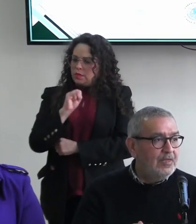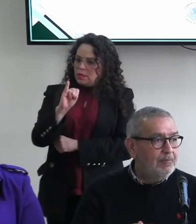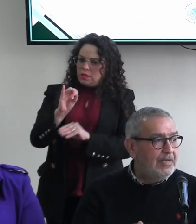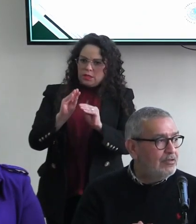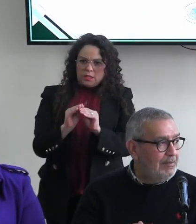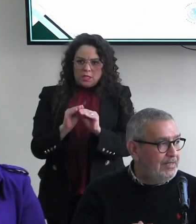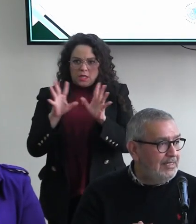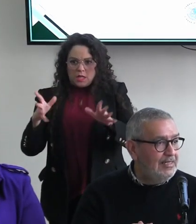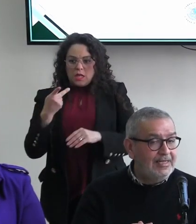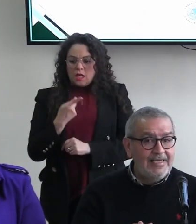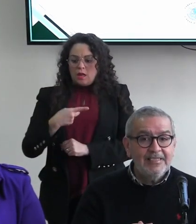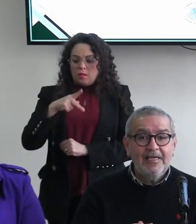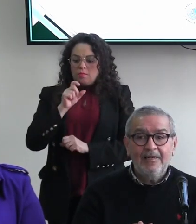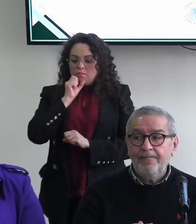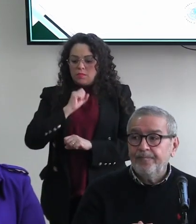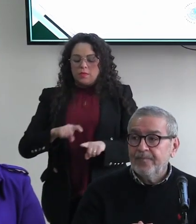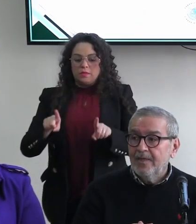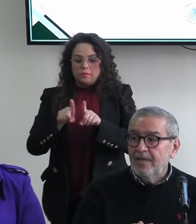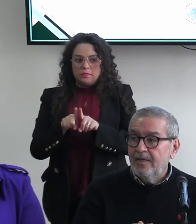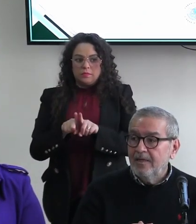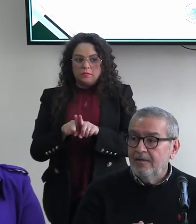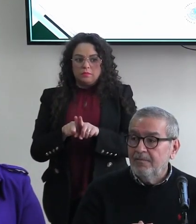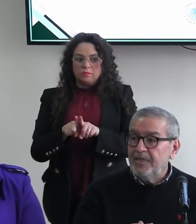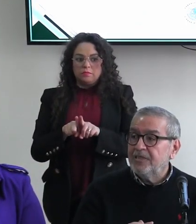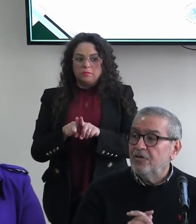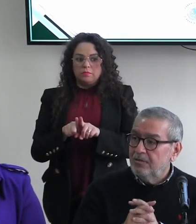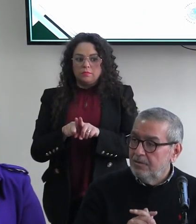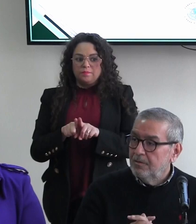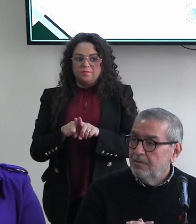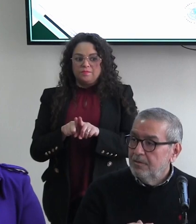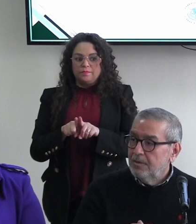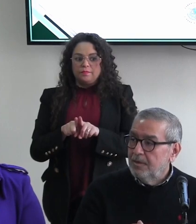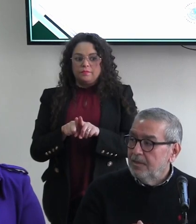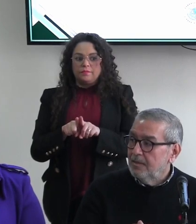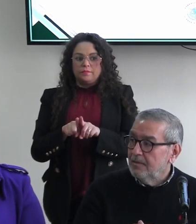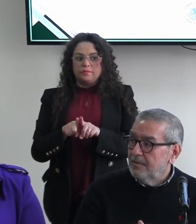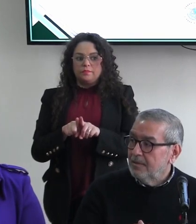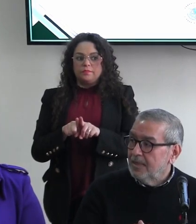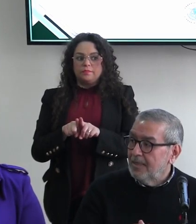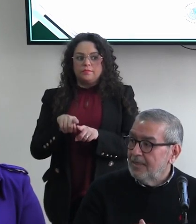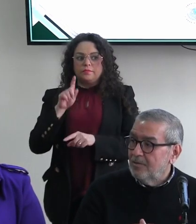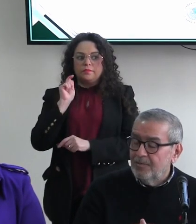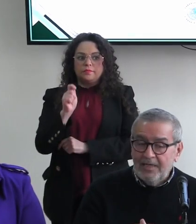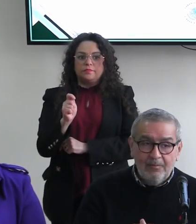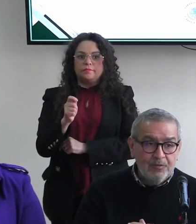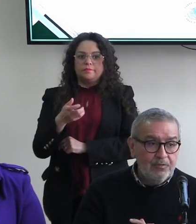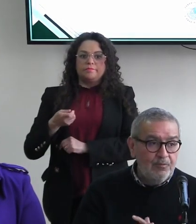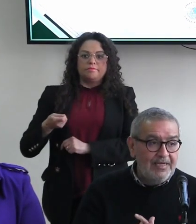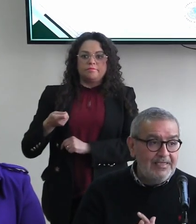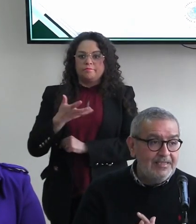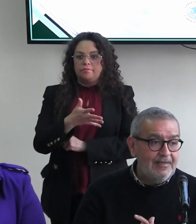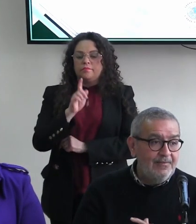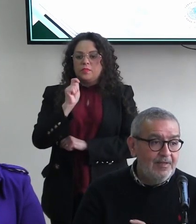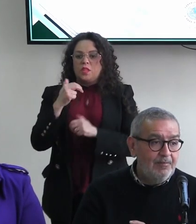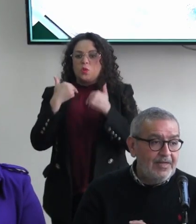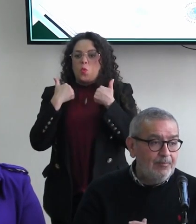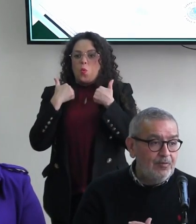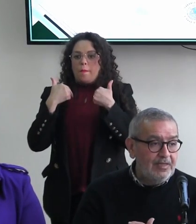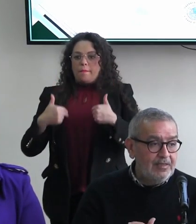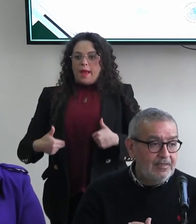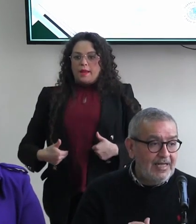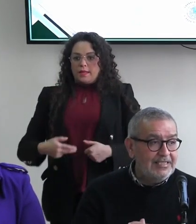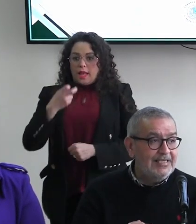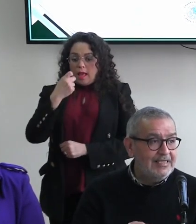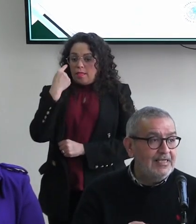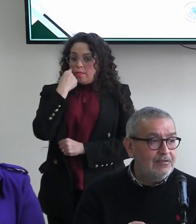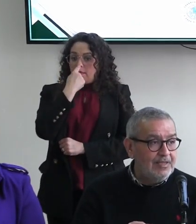supuesto, pero también esta visión que le denominamos humanista, para